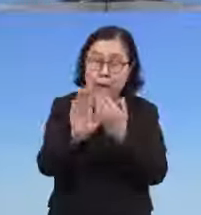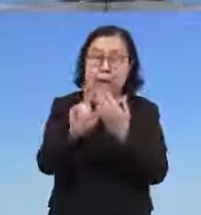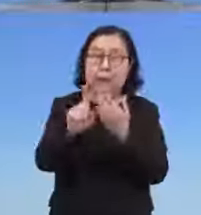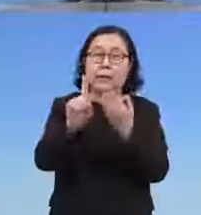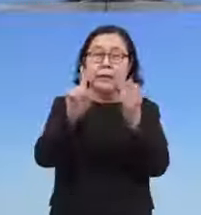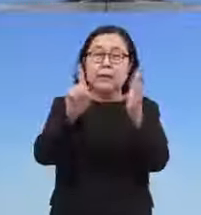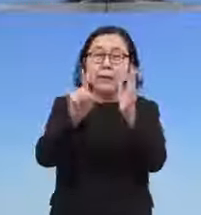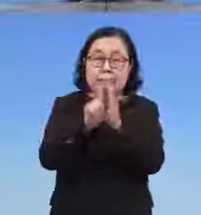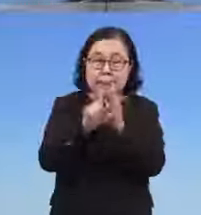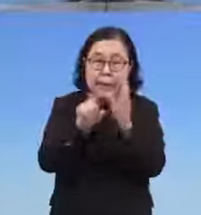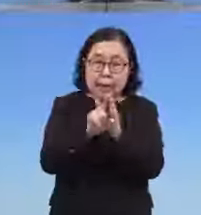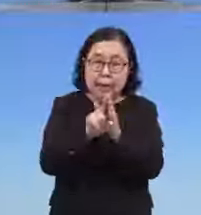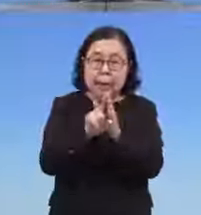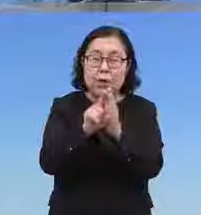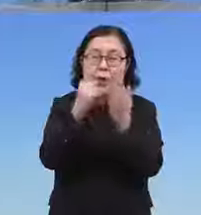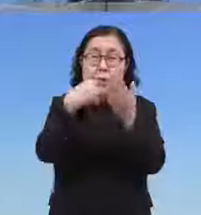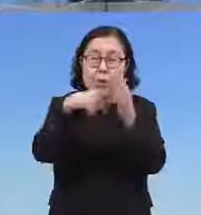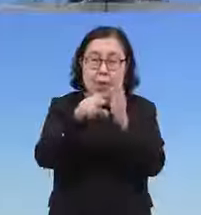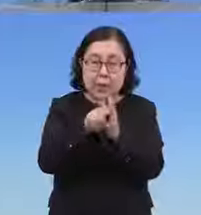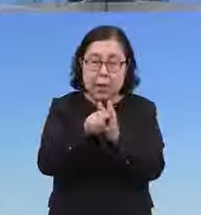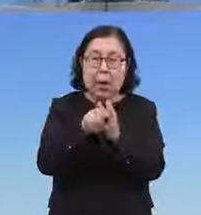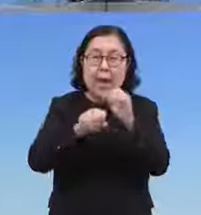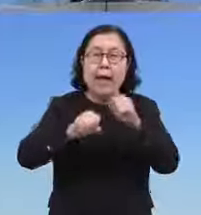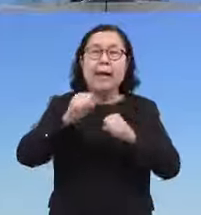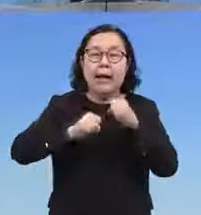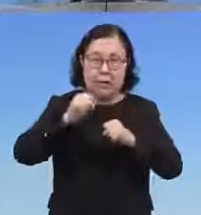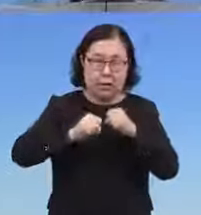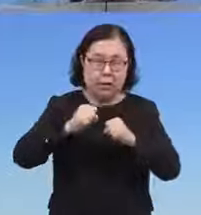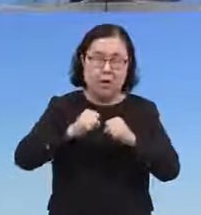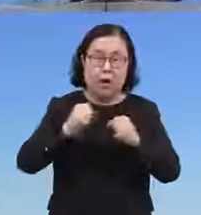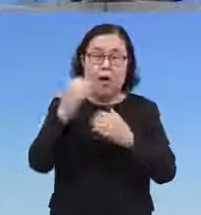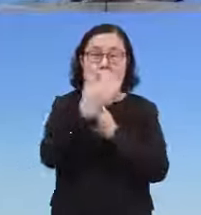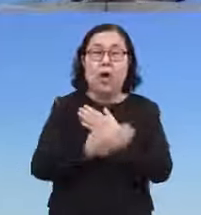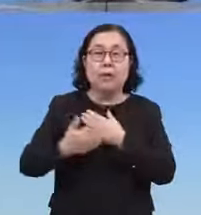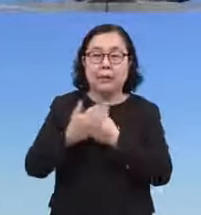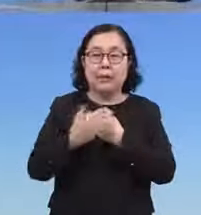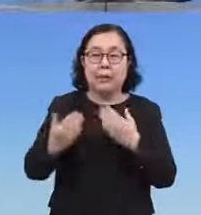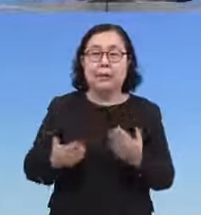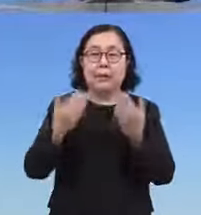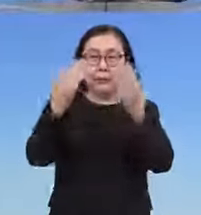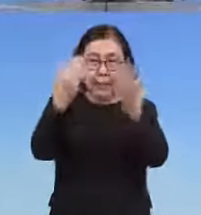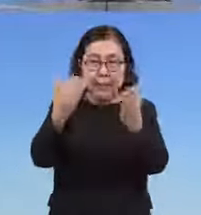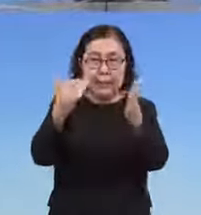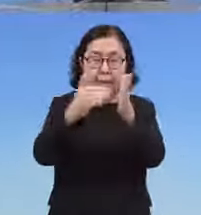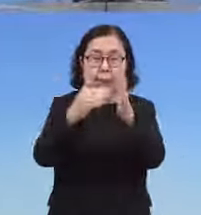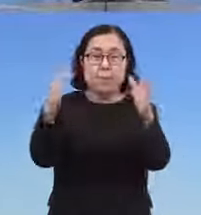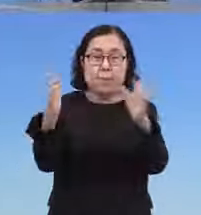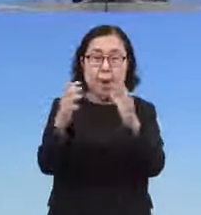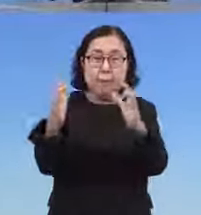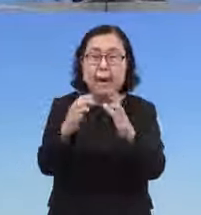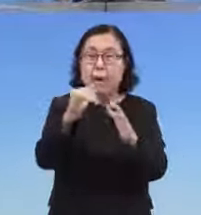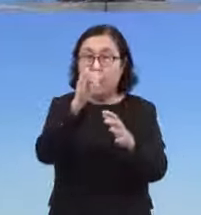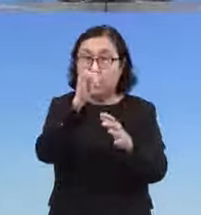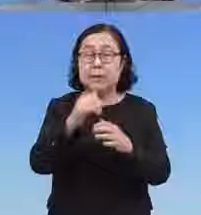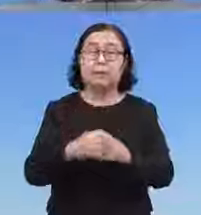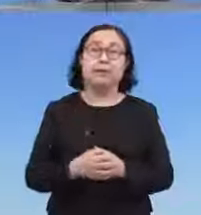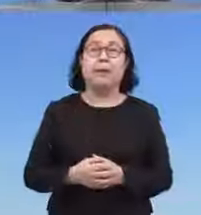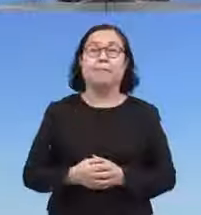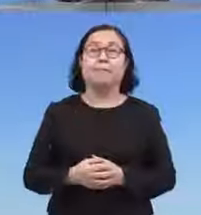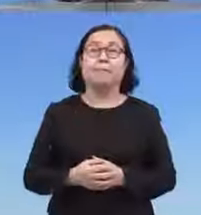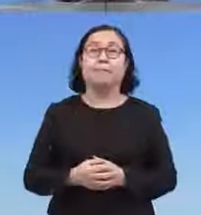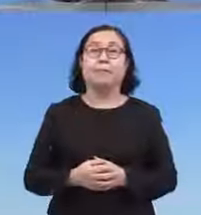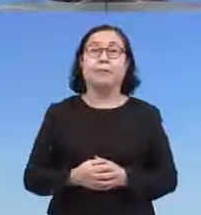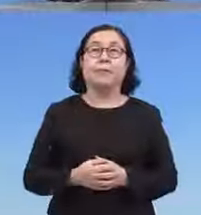믿는 신앙의 대상에 대하여 헌신하는 자리까지 나가는 차원의 믿음, 이런 것들이 다 뭘